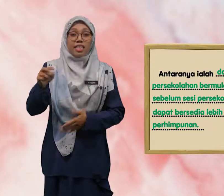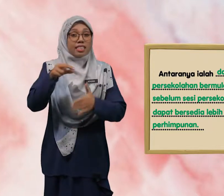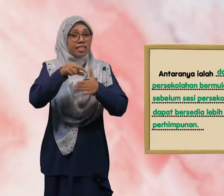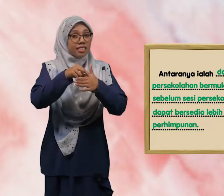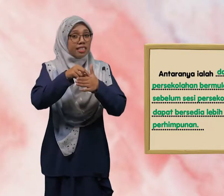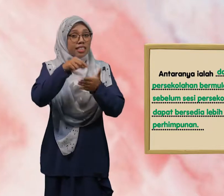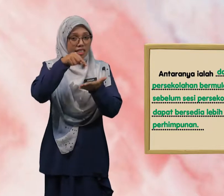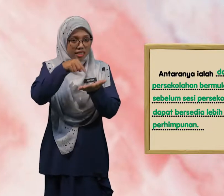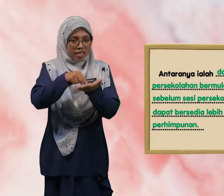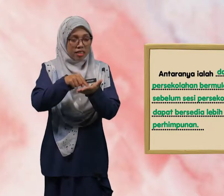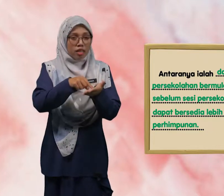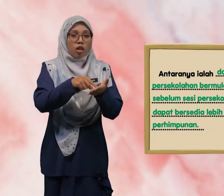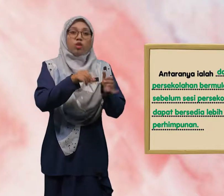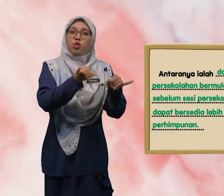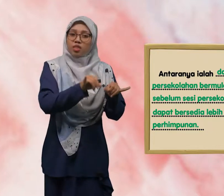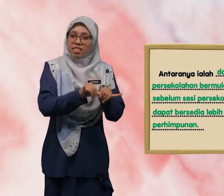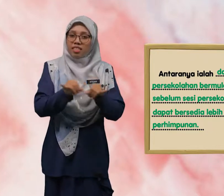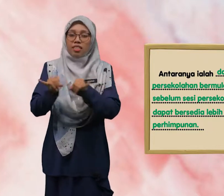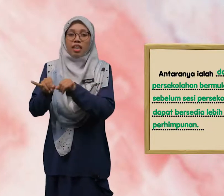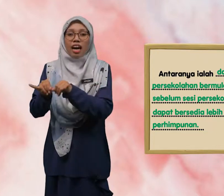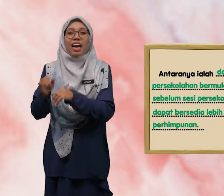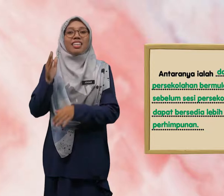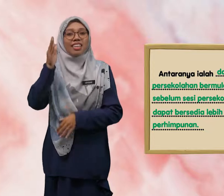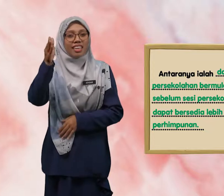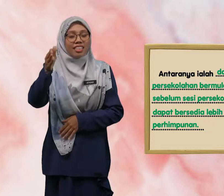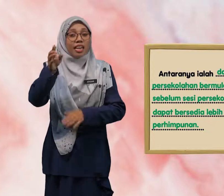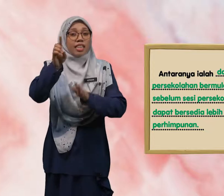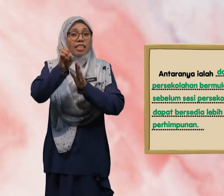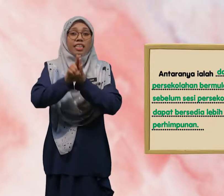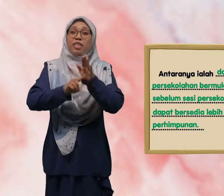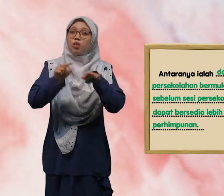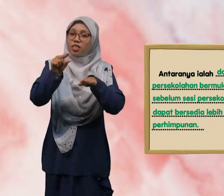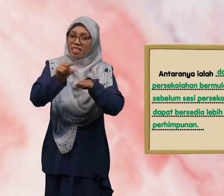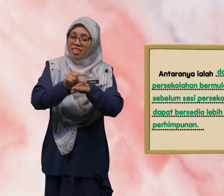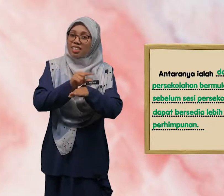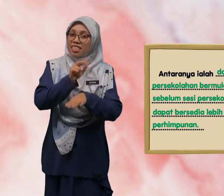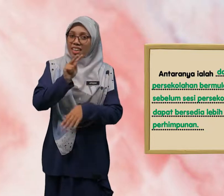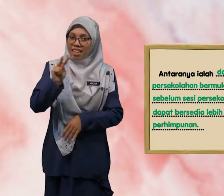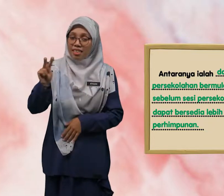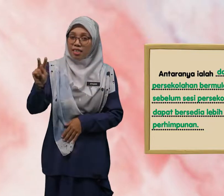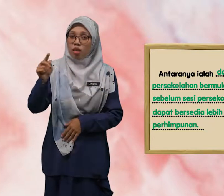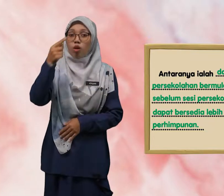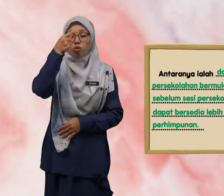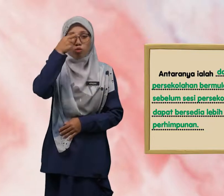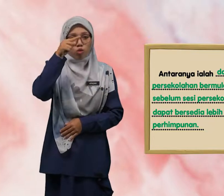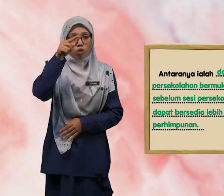isi ini juga agan di Gunner Kai Untuk